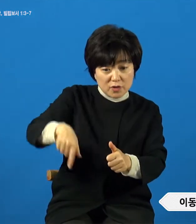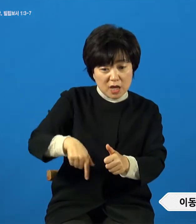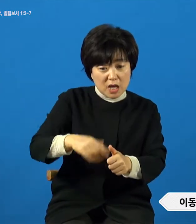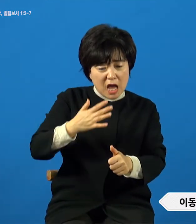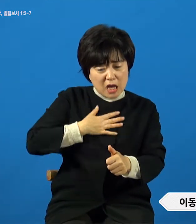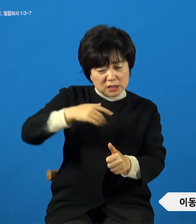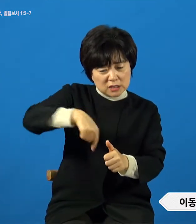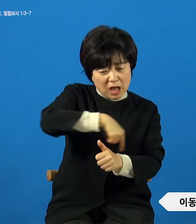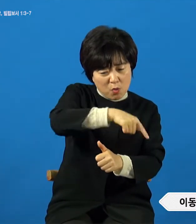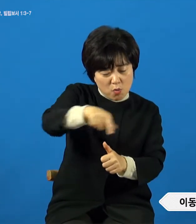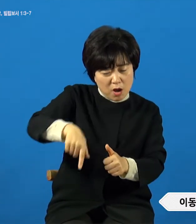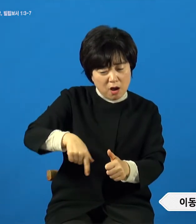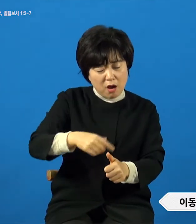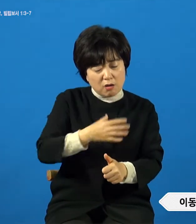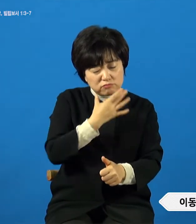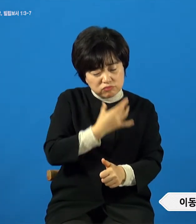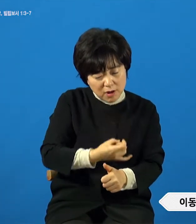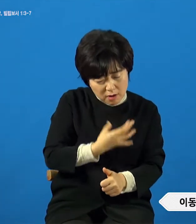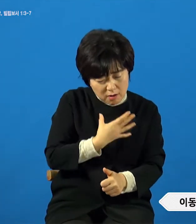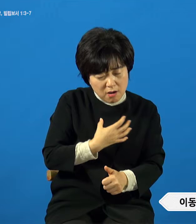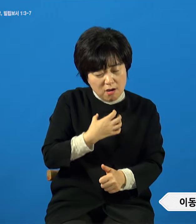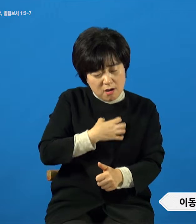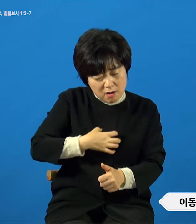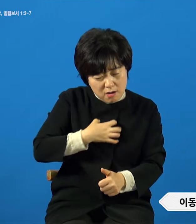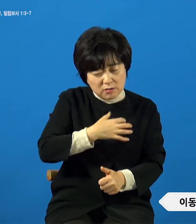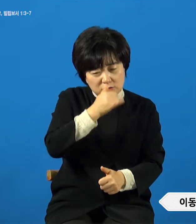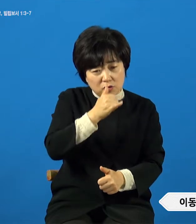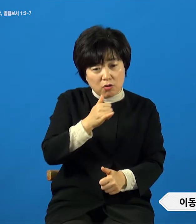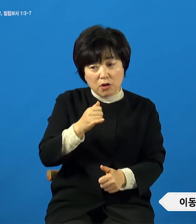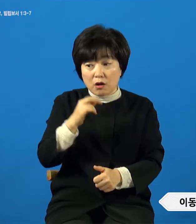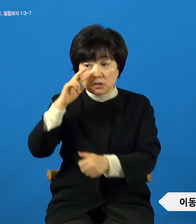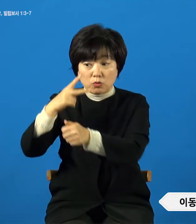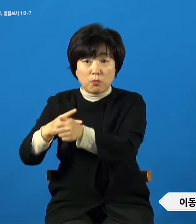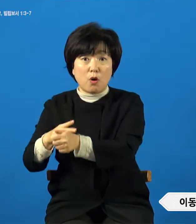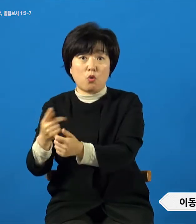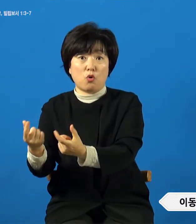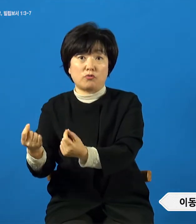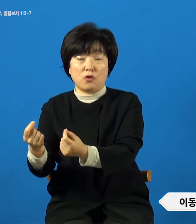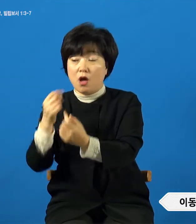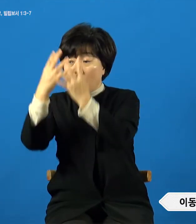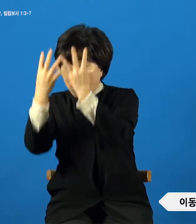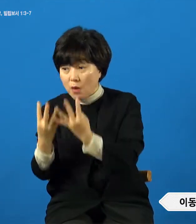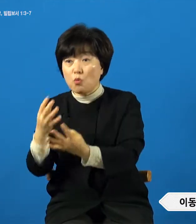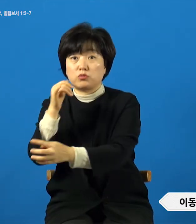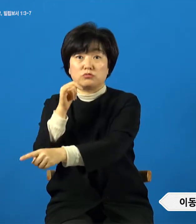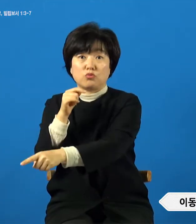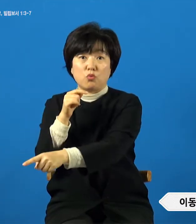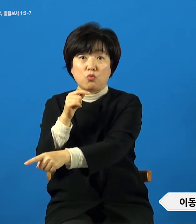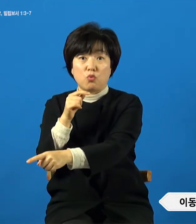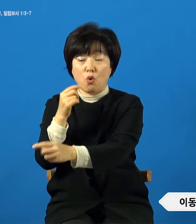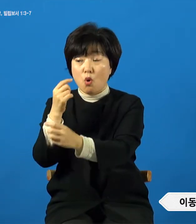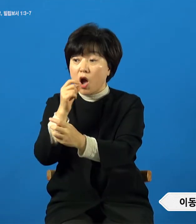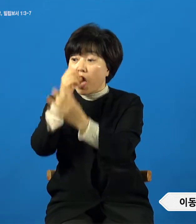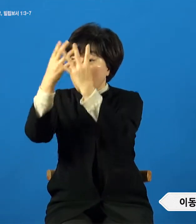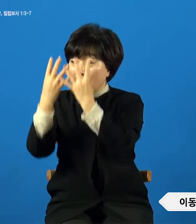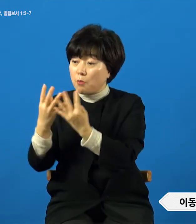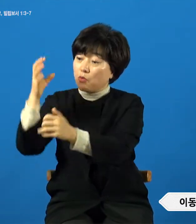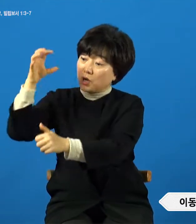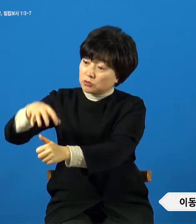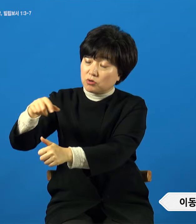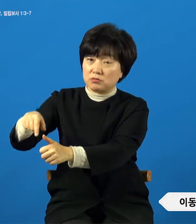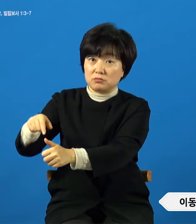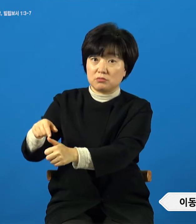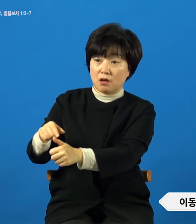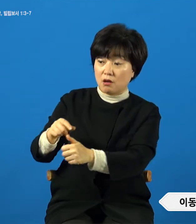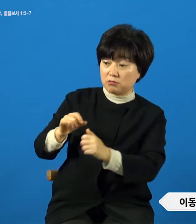나에게 불리할 수가 있습니다. 바울처럼. 바울은 지금 감옥에 들어가 있어요. 세상적으로 보면 잘된 일이 아니죠. 감옥에 들어가 있어요.